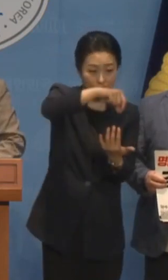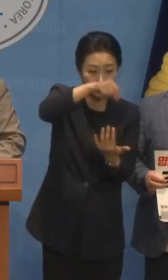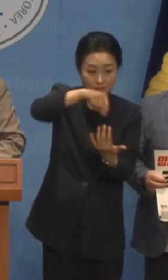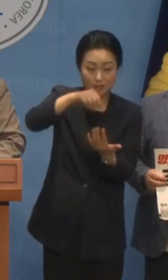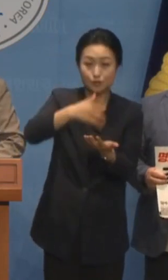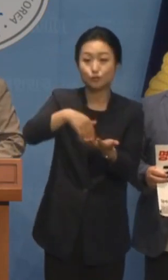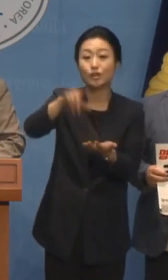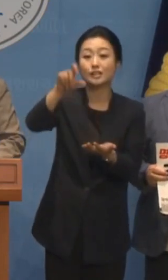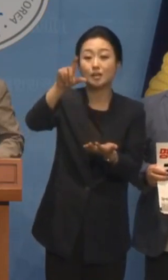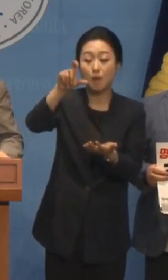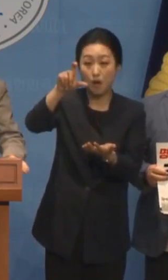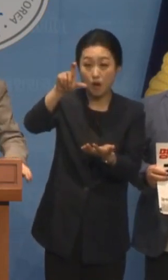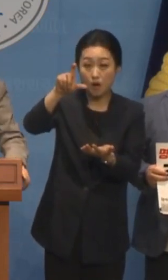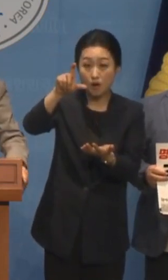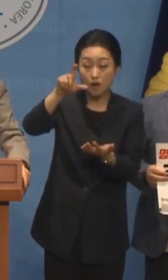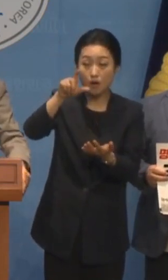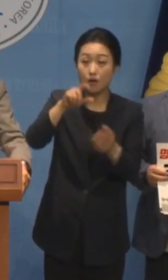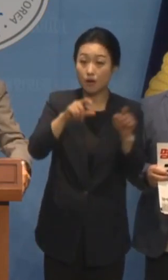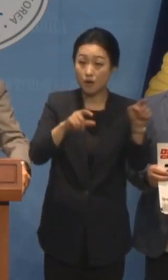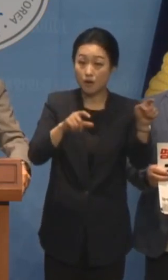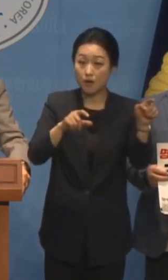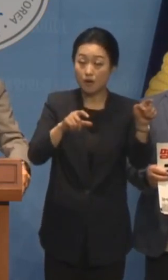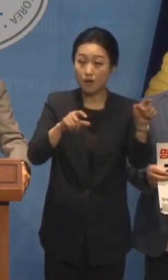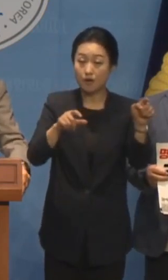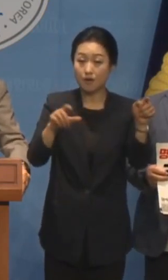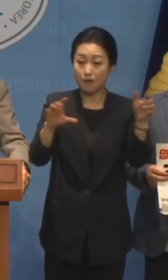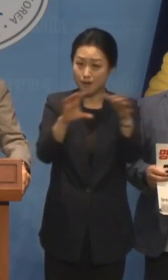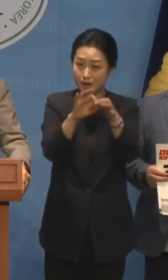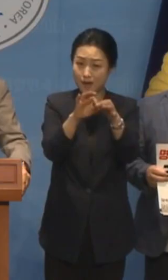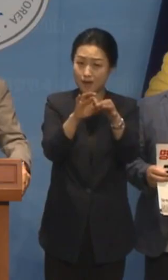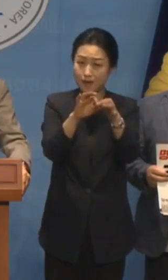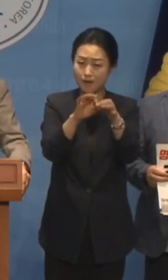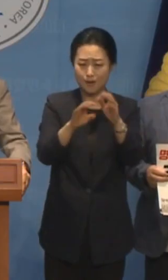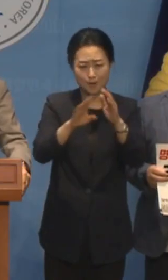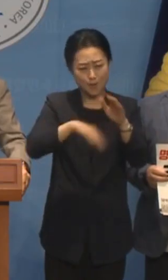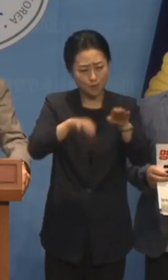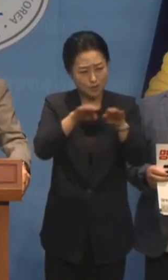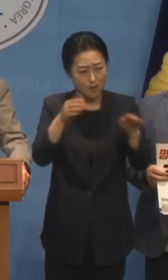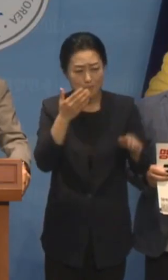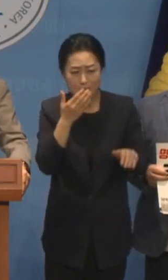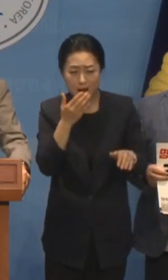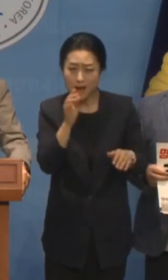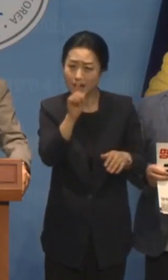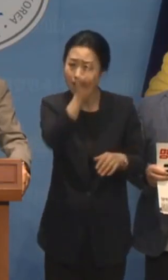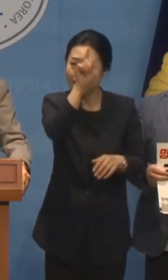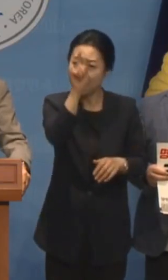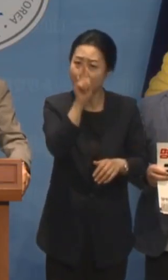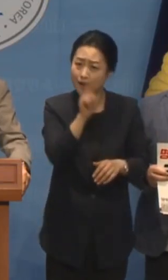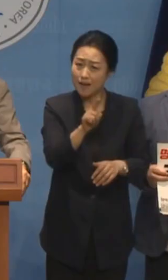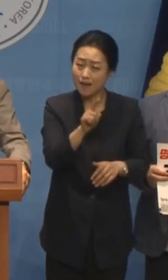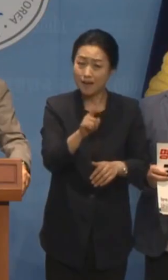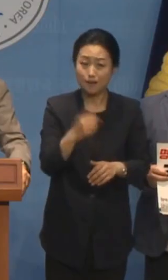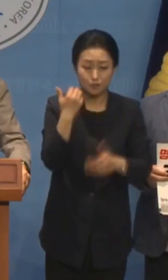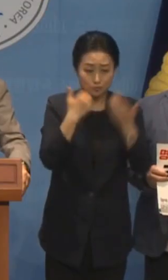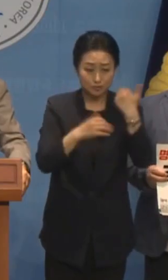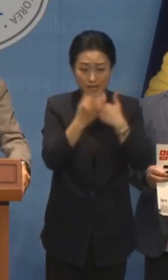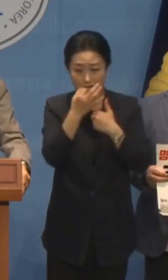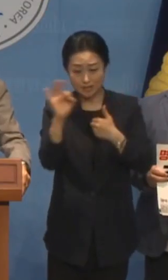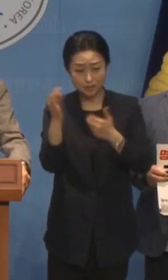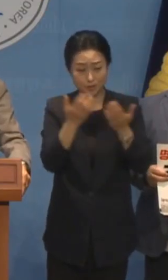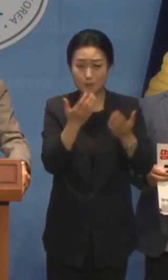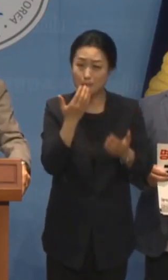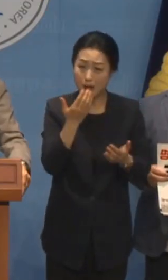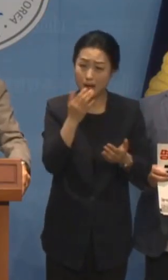15명을 선정하고 선출함에 있어서 과연 공정하고 객관적으로 선정하는가에